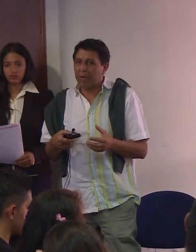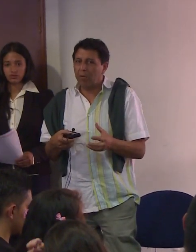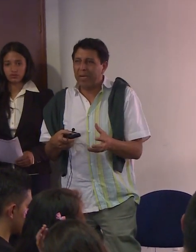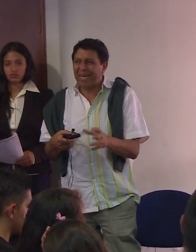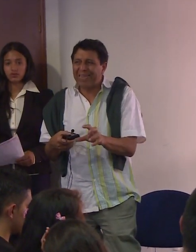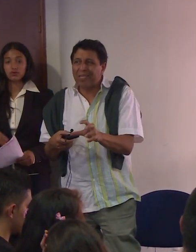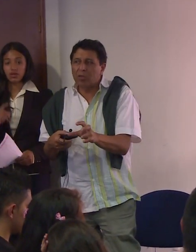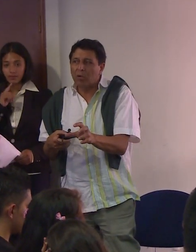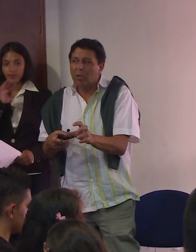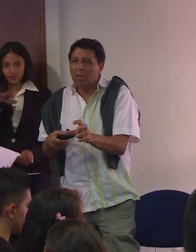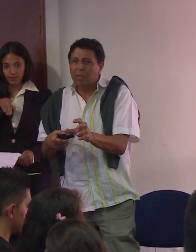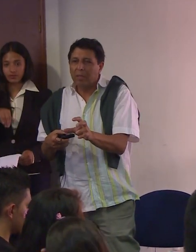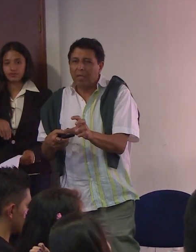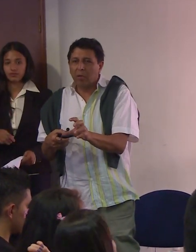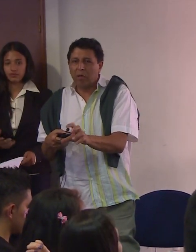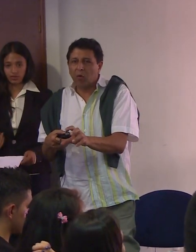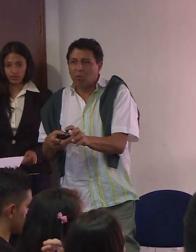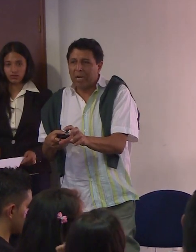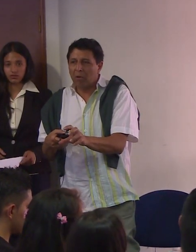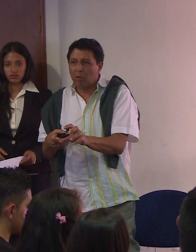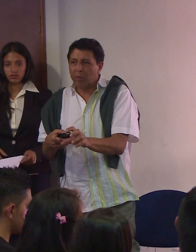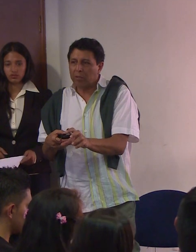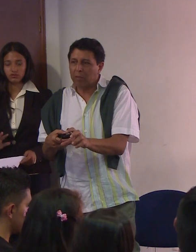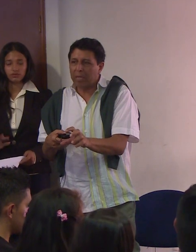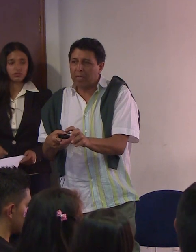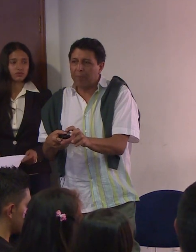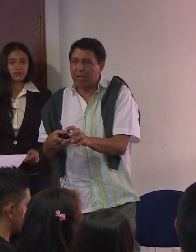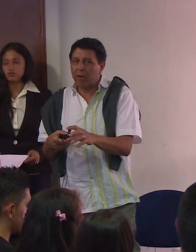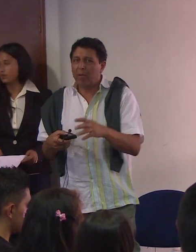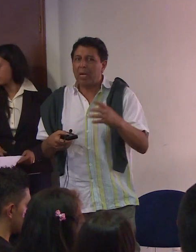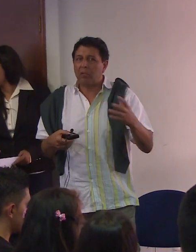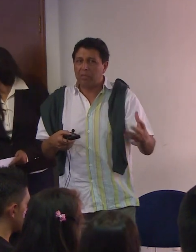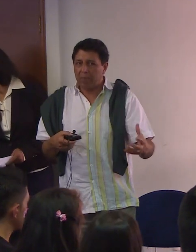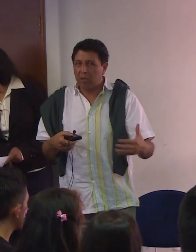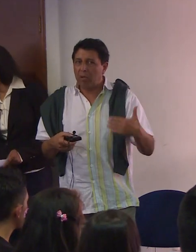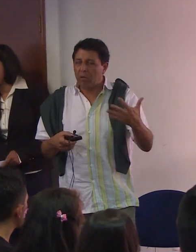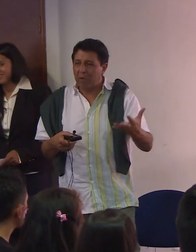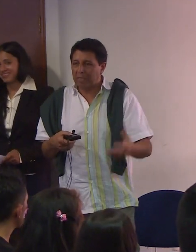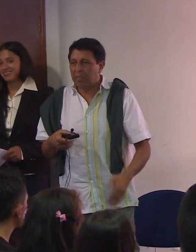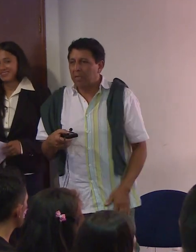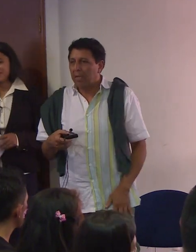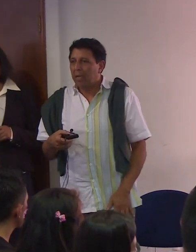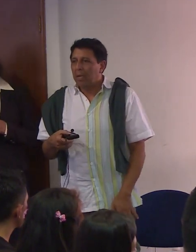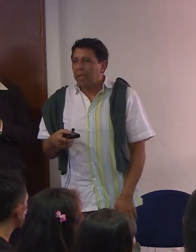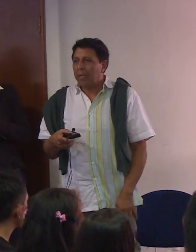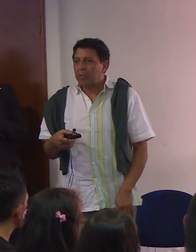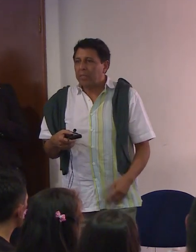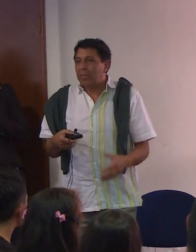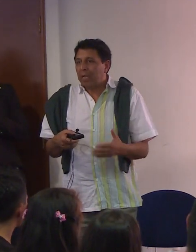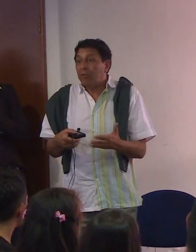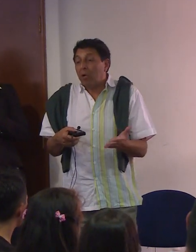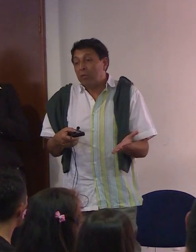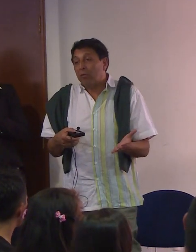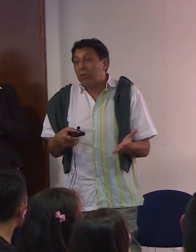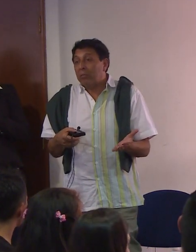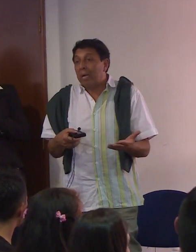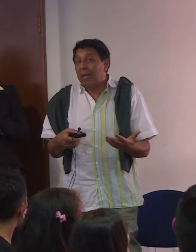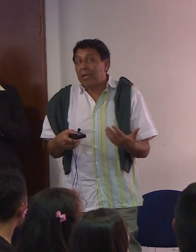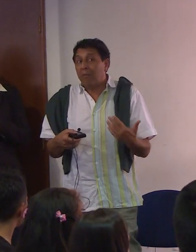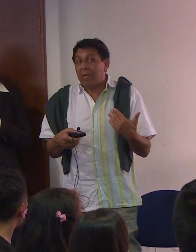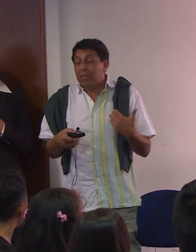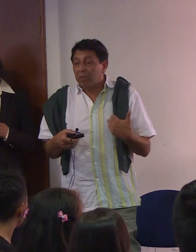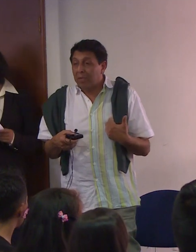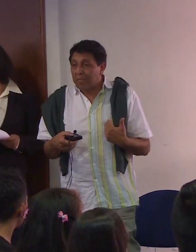práctica pedagógica, qué tanto de lo que formularon como proyecto de práctica pedagógica conservan cuando lo hacen, Entonces,